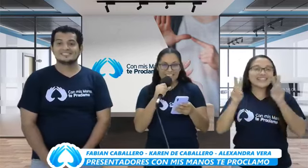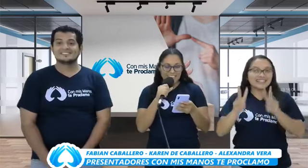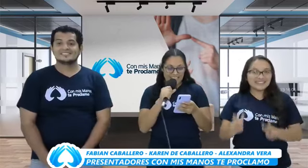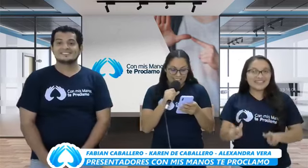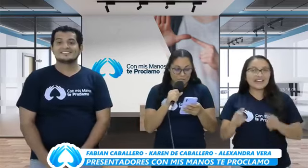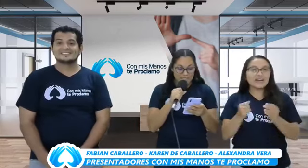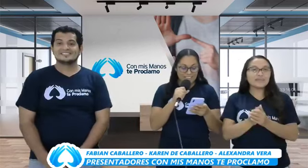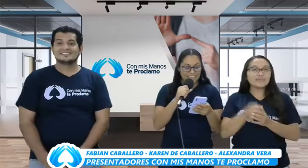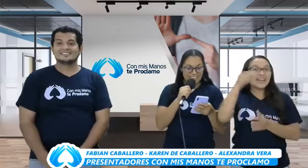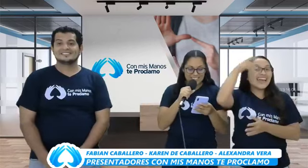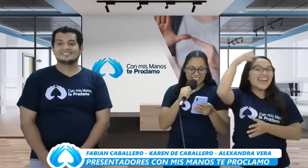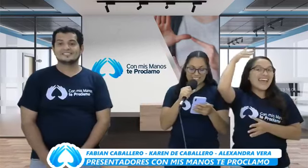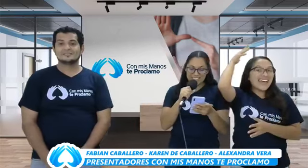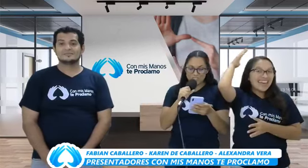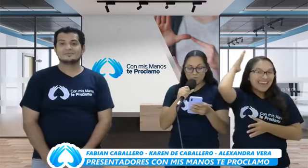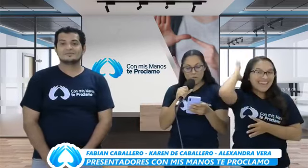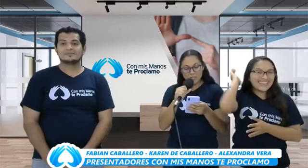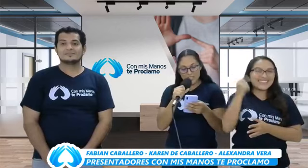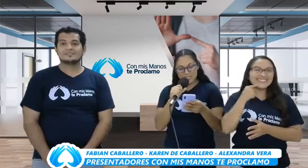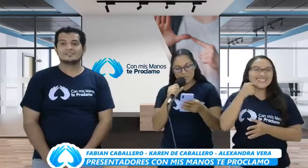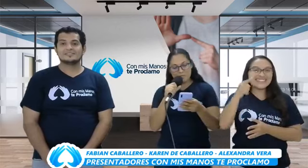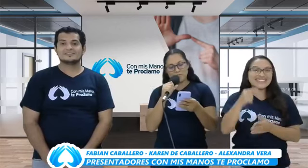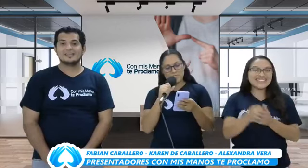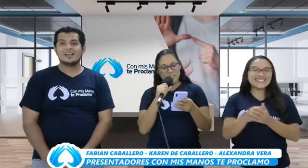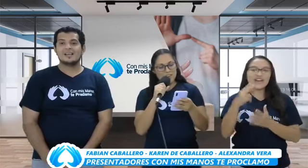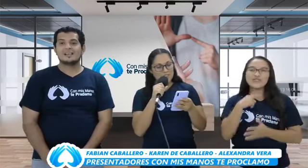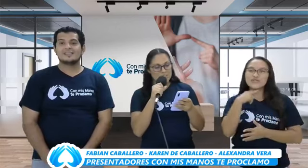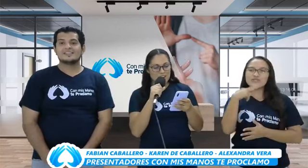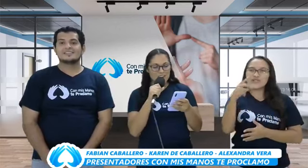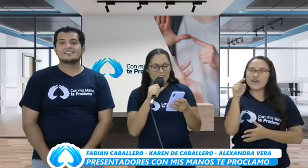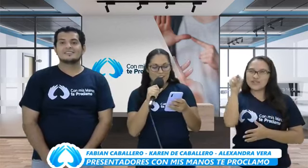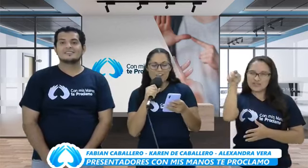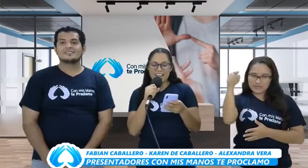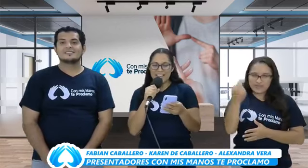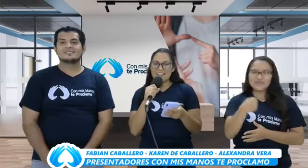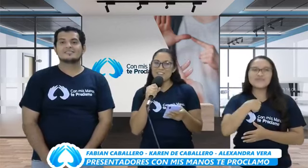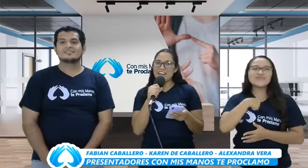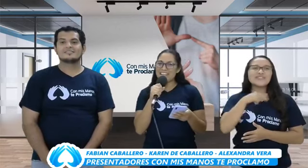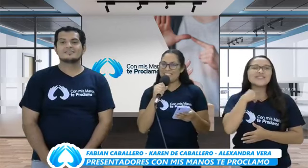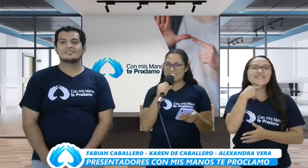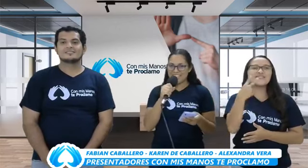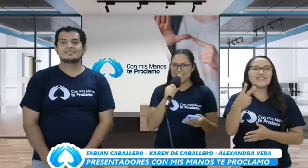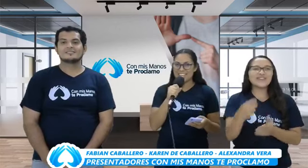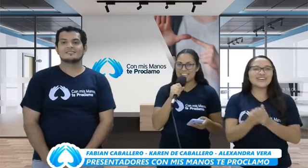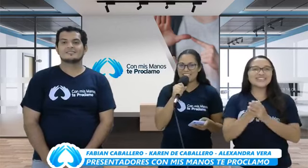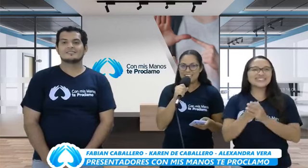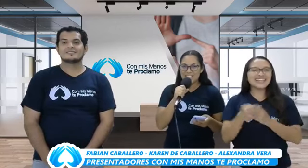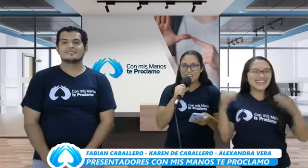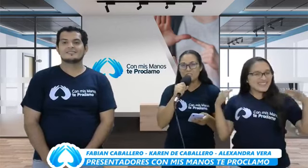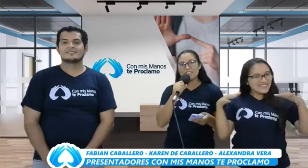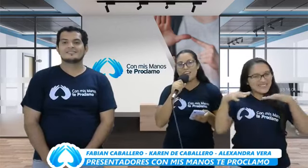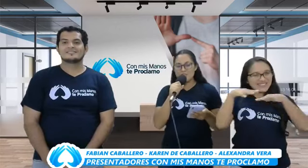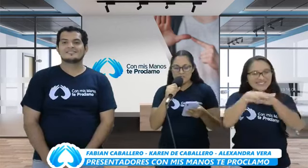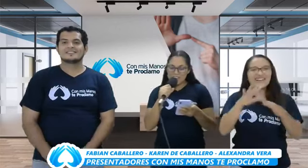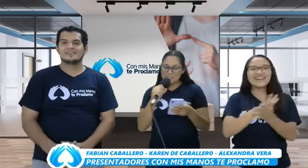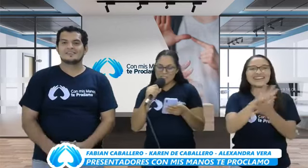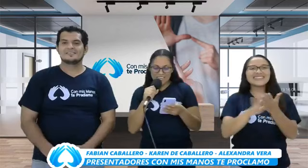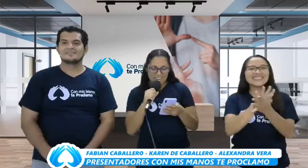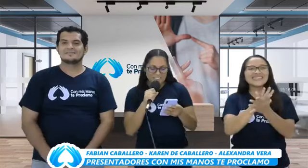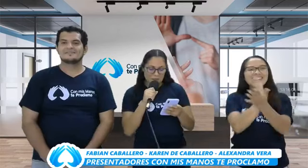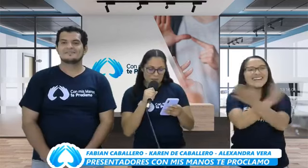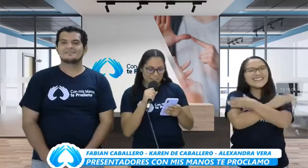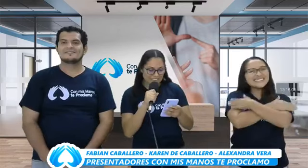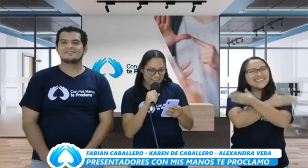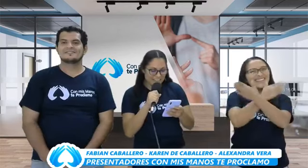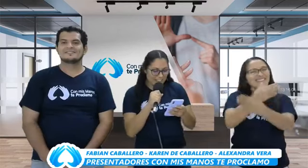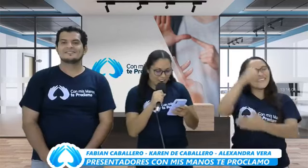También Edwin dice, tu voz es mi voz, inclusión con lengua de señas. Un saludo, Edwin,